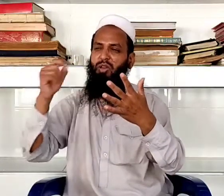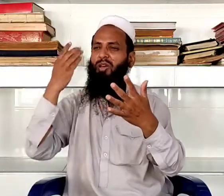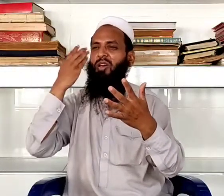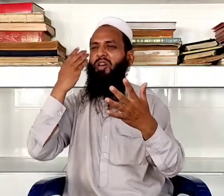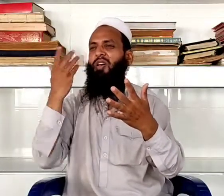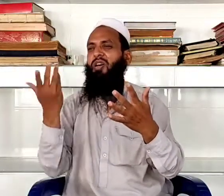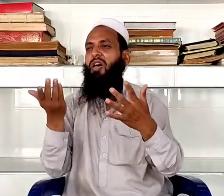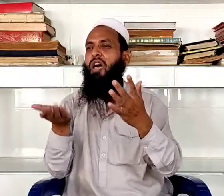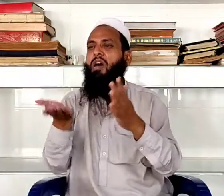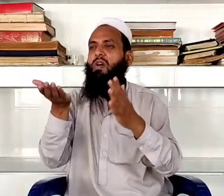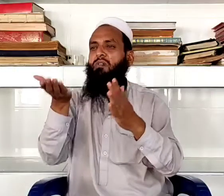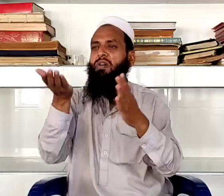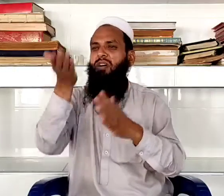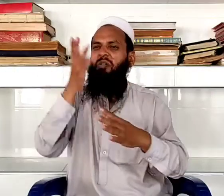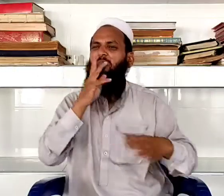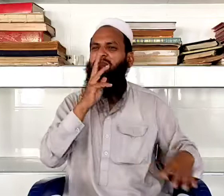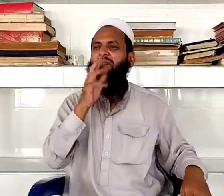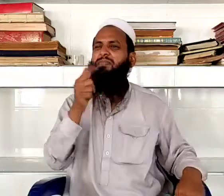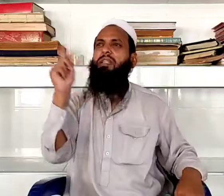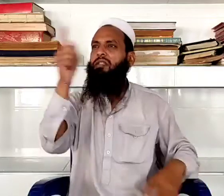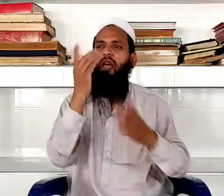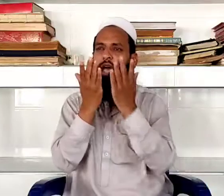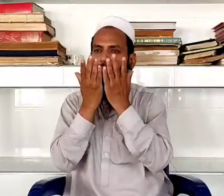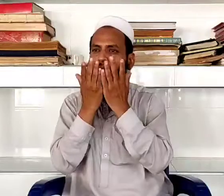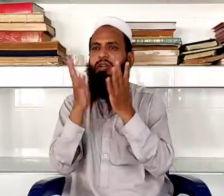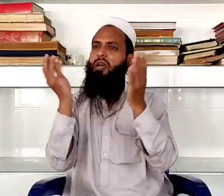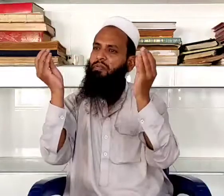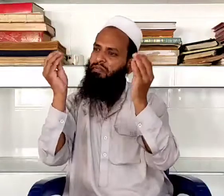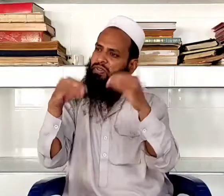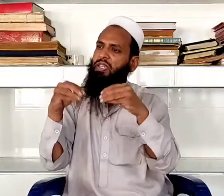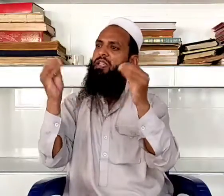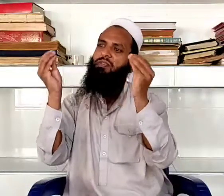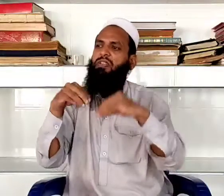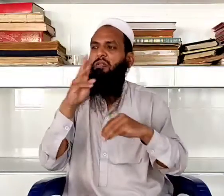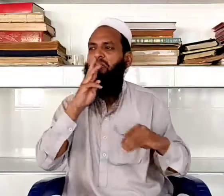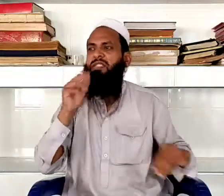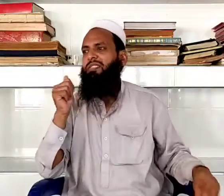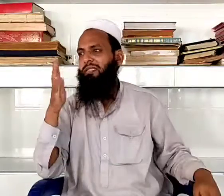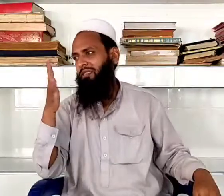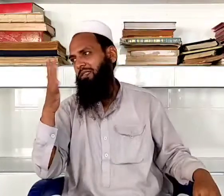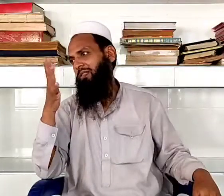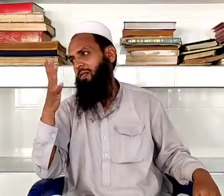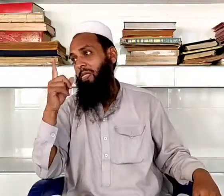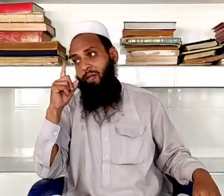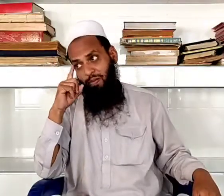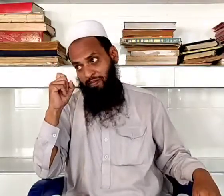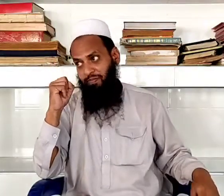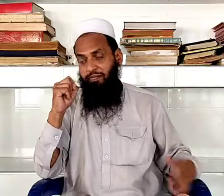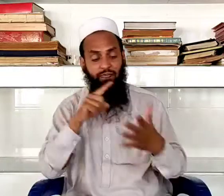سید صحابہ کرام نے خلفاء راشدین نے انہوں نے متعلق بھی صحیح معلومات نہیں, یہ یاد رکھنا چاہیے گا انہوں نے بارے معلومات رکھنی